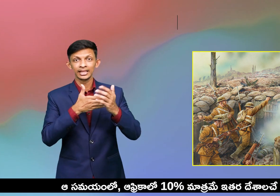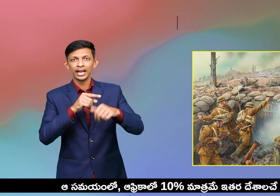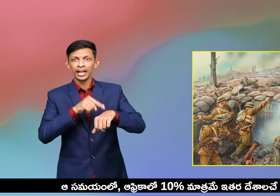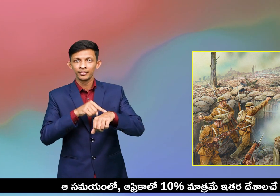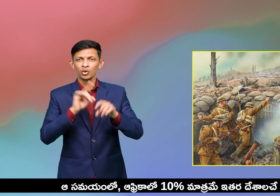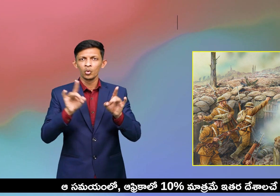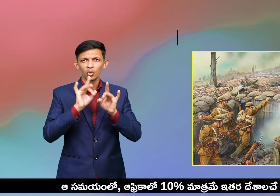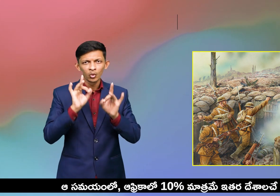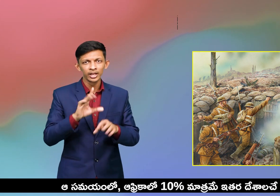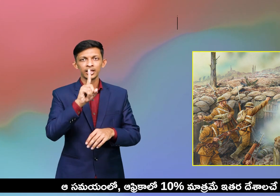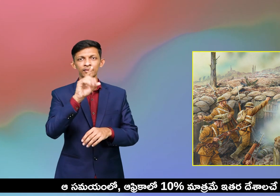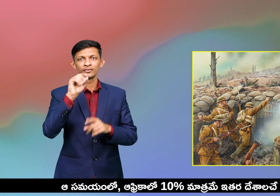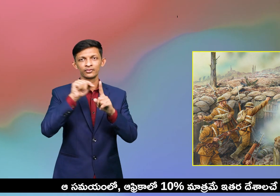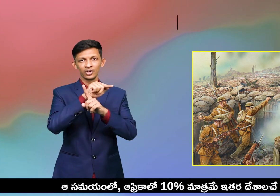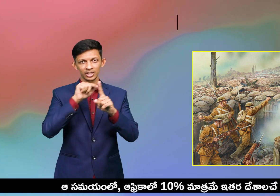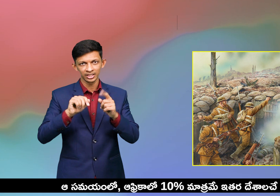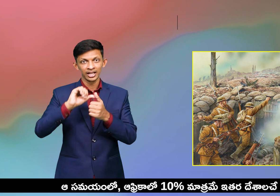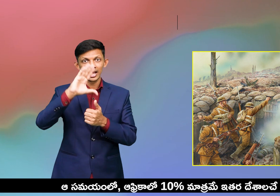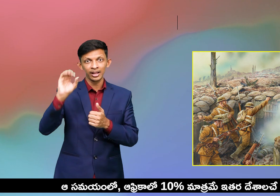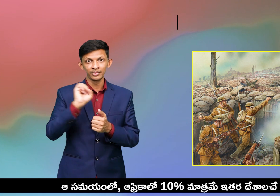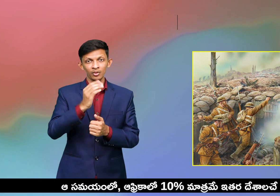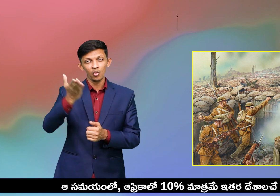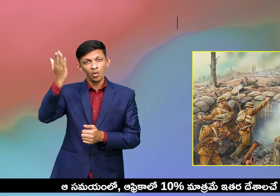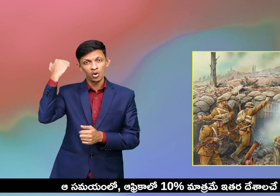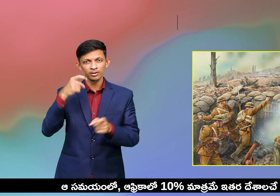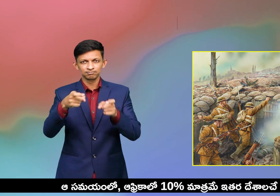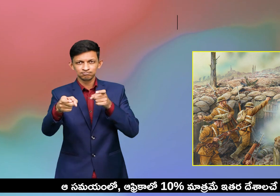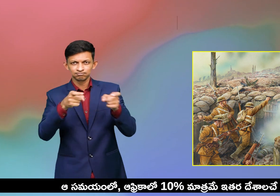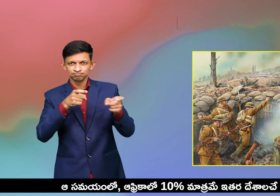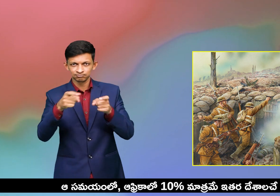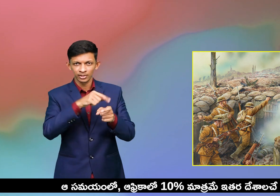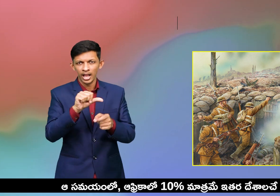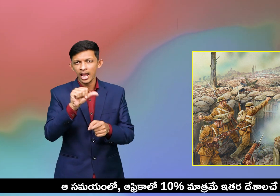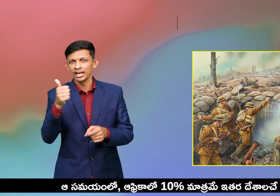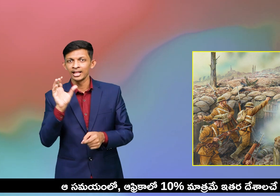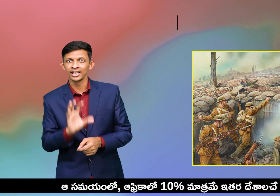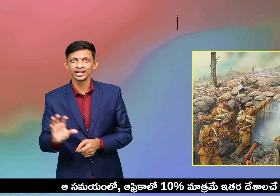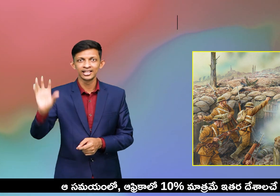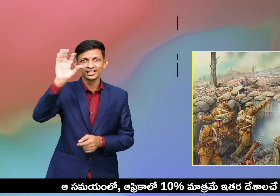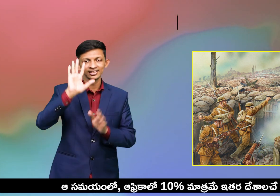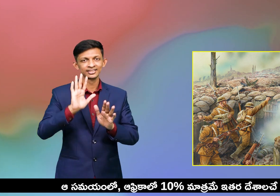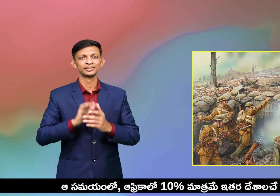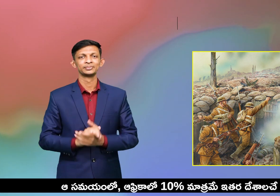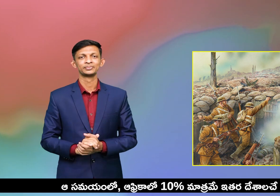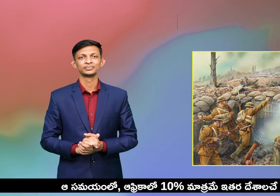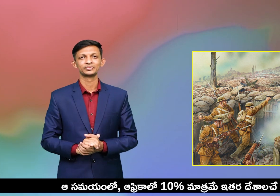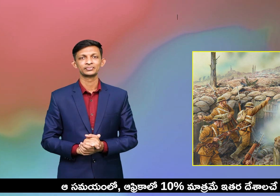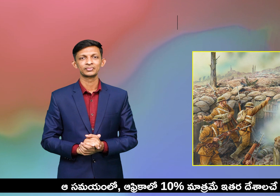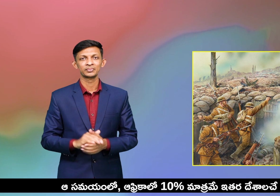ఆ సమయంలో ఆఫ్రికాలో 10% మాత్రమే ఇతర దేశాలచే నియంత్రించబడింది.